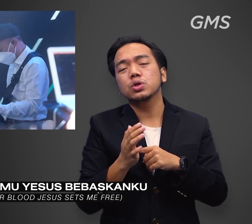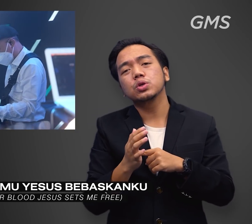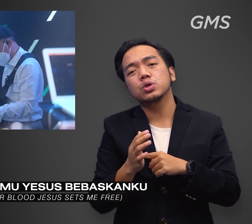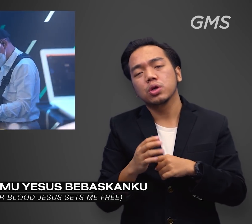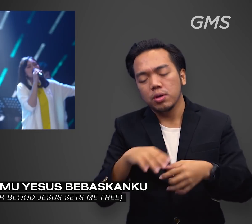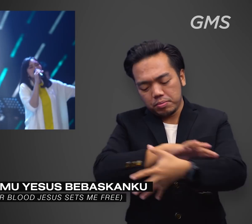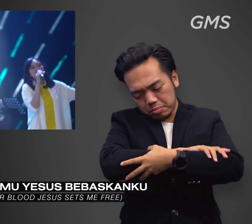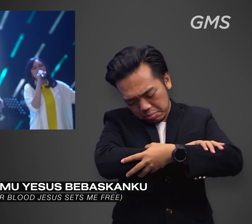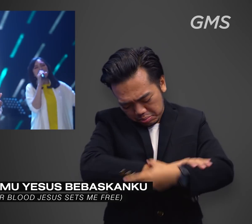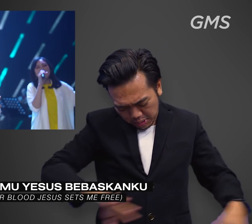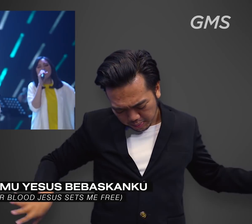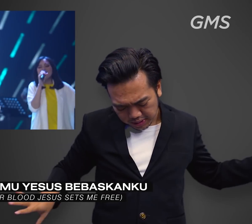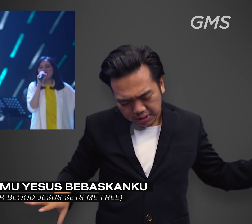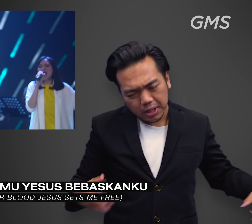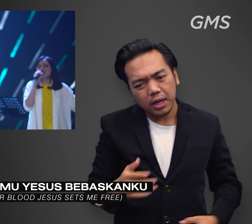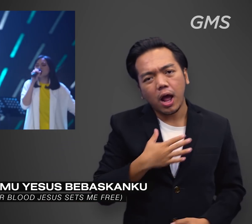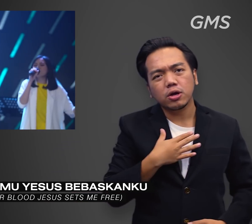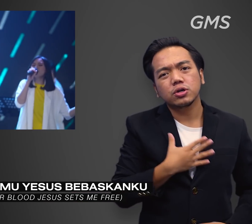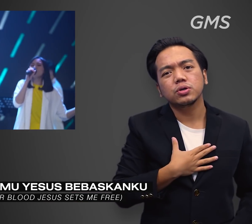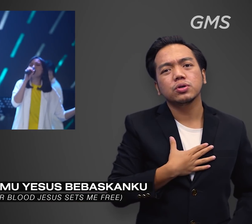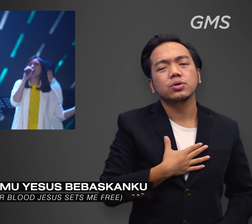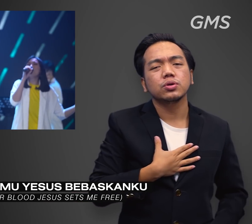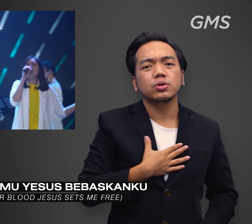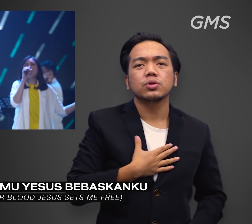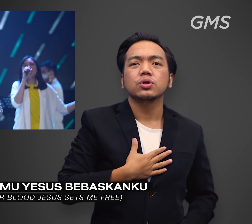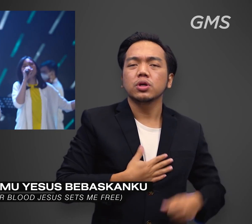darah-Mu Yesus bebaskanku,